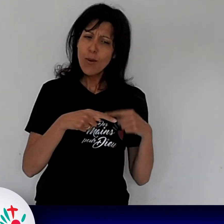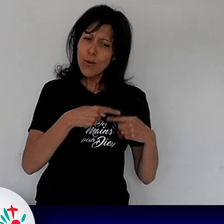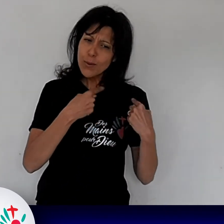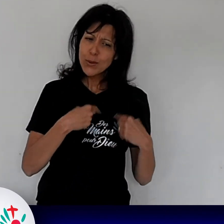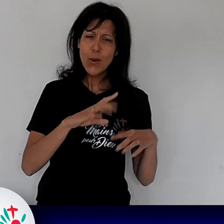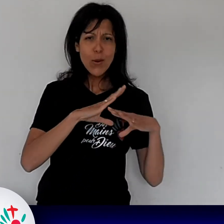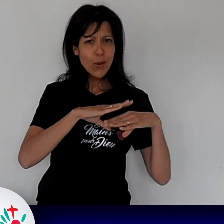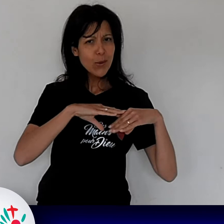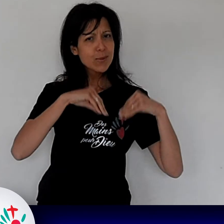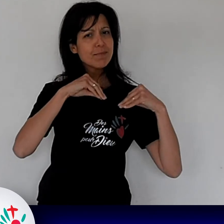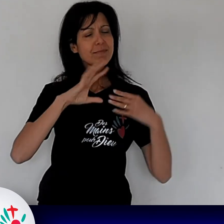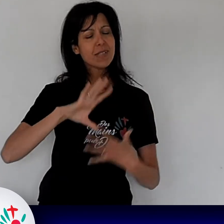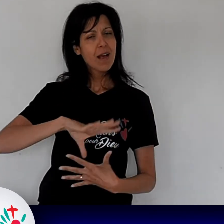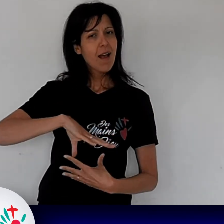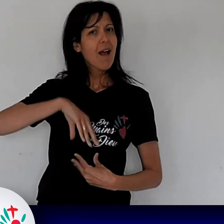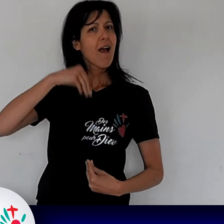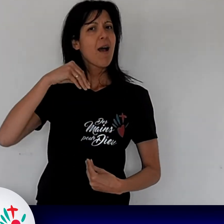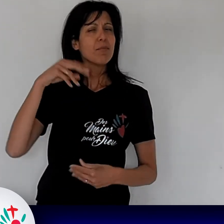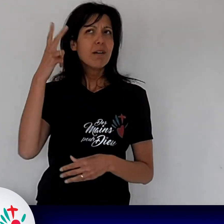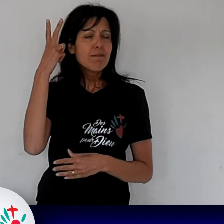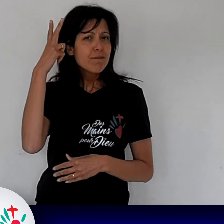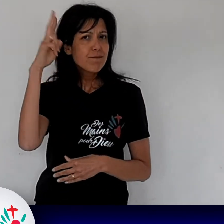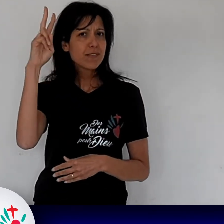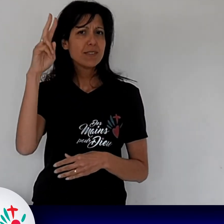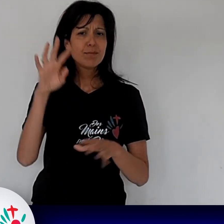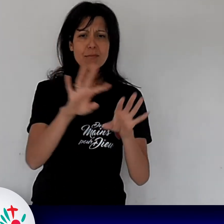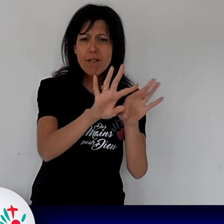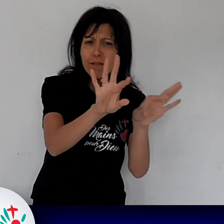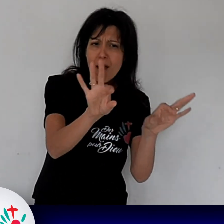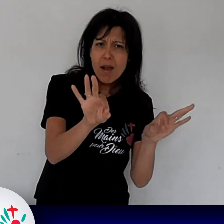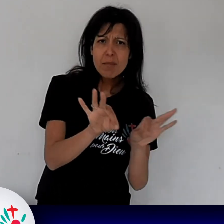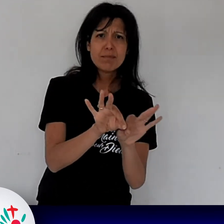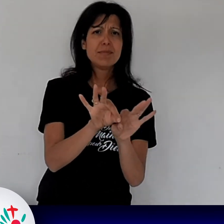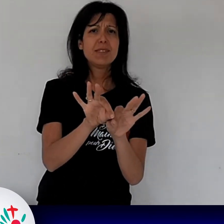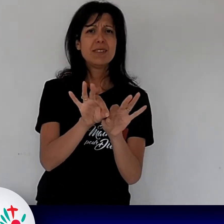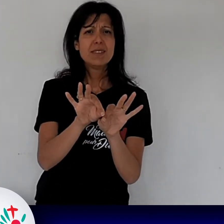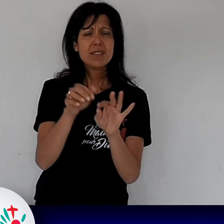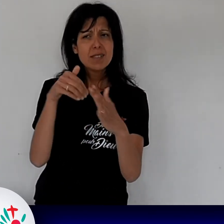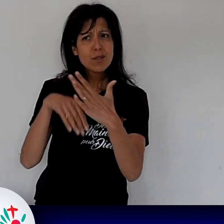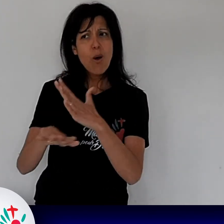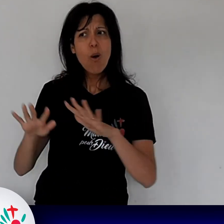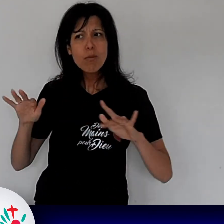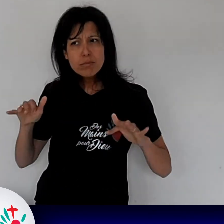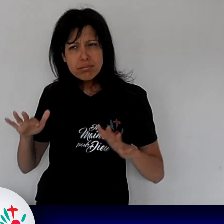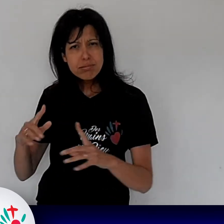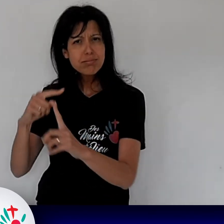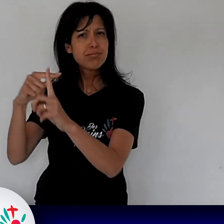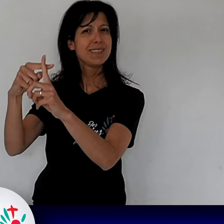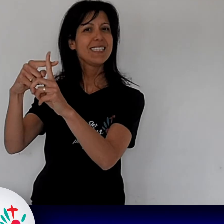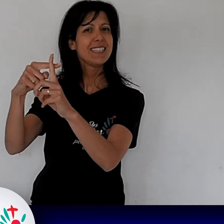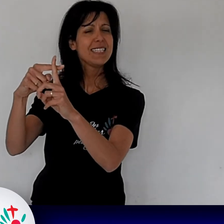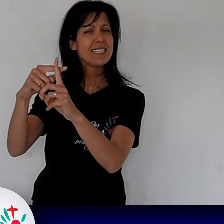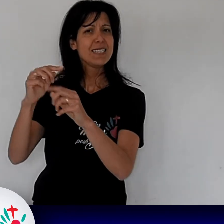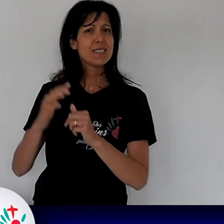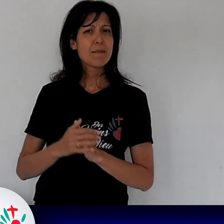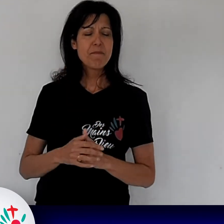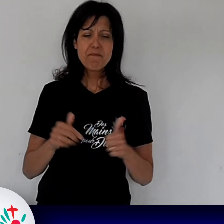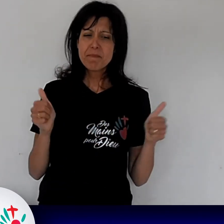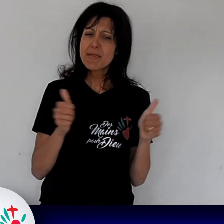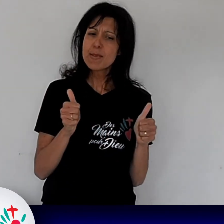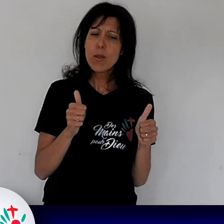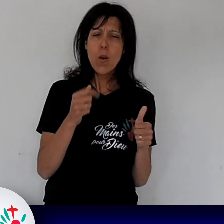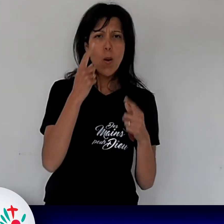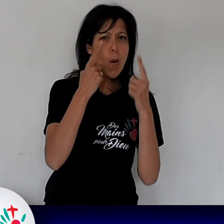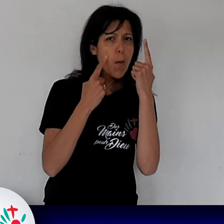nos âmes, dans nos vies, dans nos familles, dans nos églises. Le temps de pleurer va